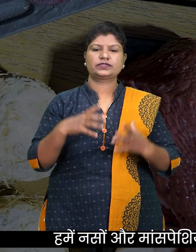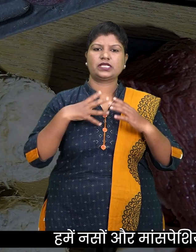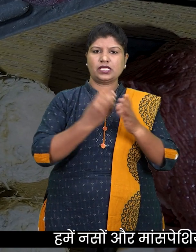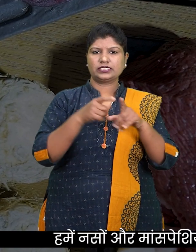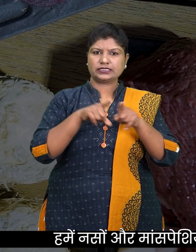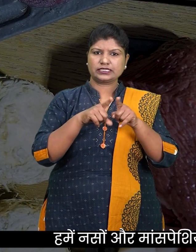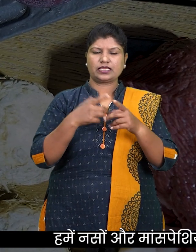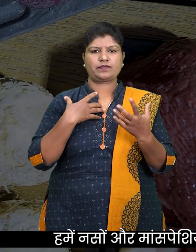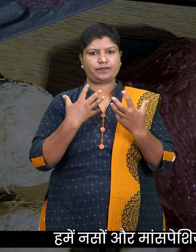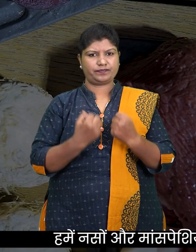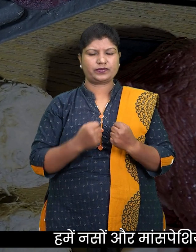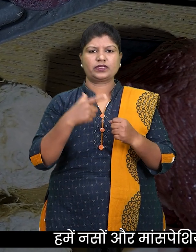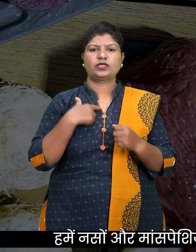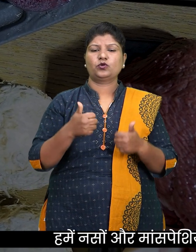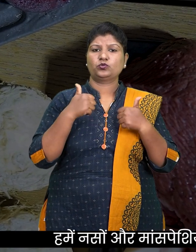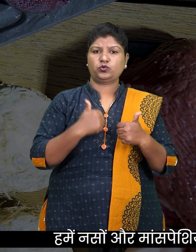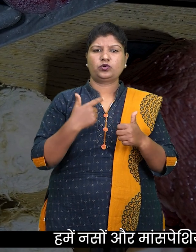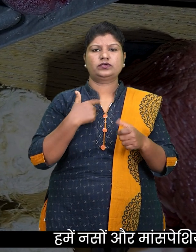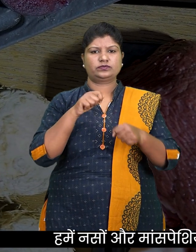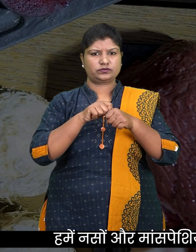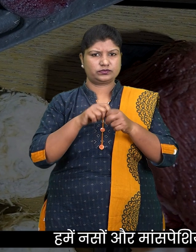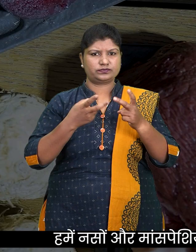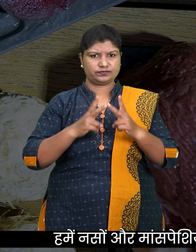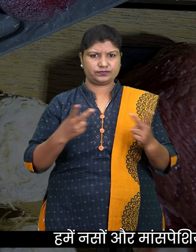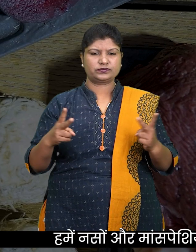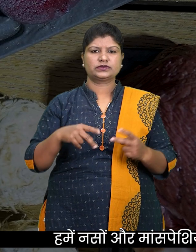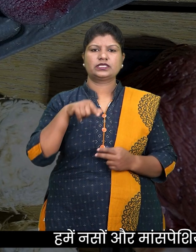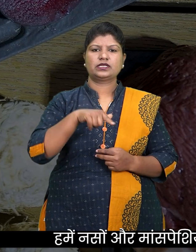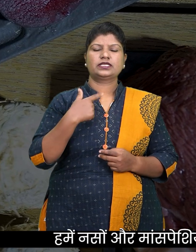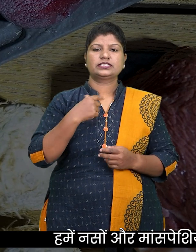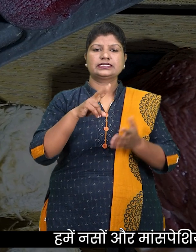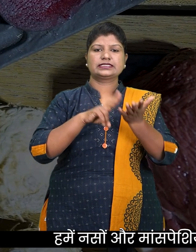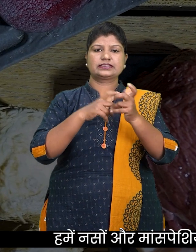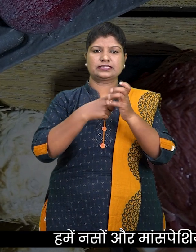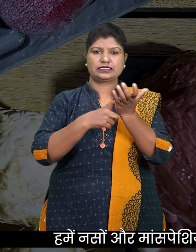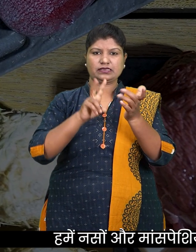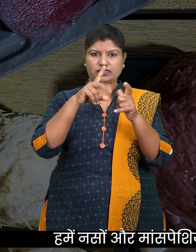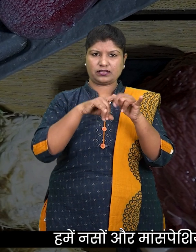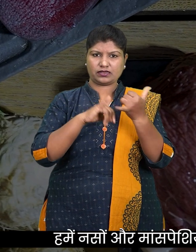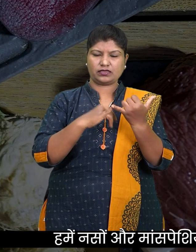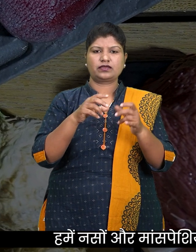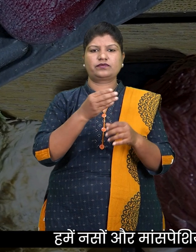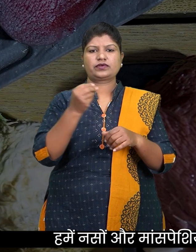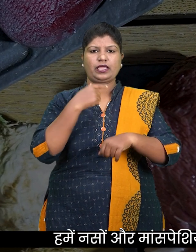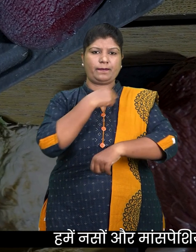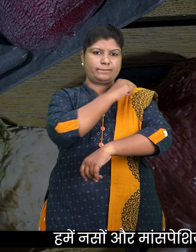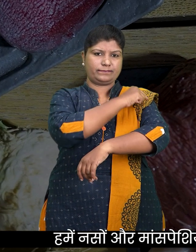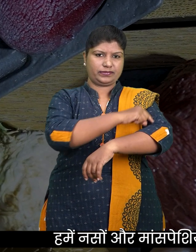हमें नसों और मांसपेशियों के सही कार्य के लिए भी इसकी आवश्यकता होती